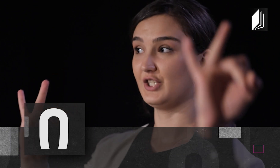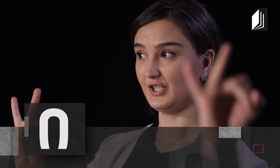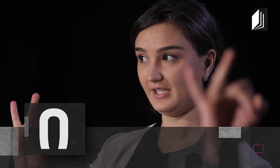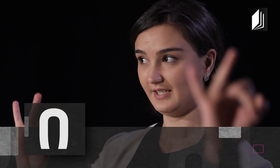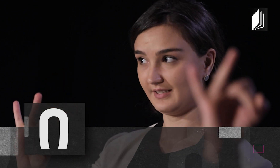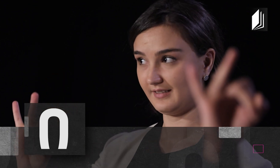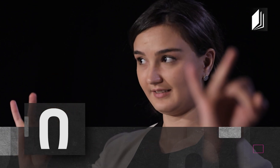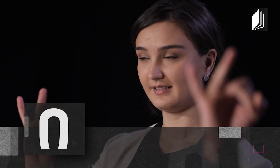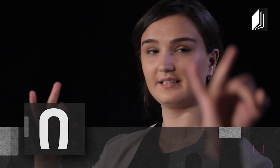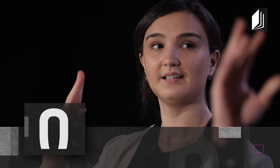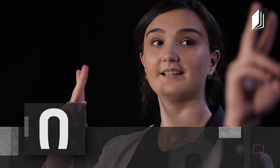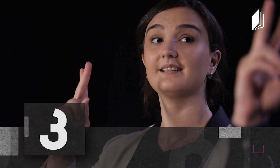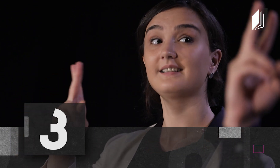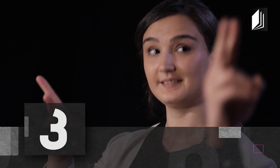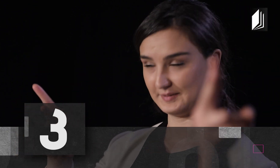I K.